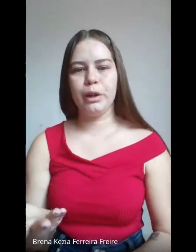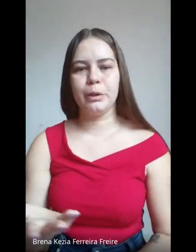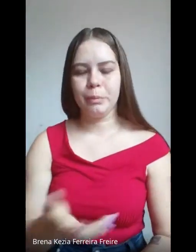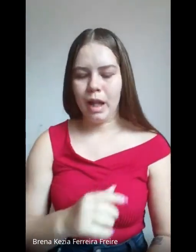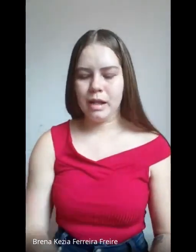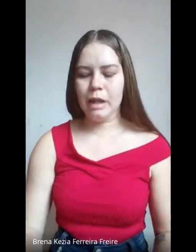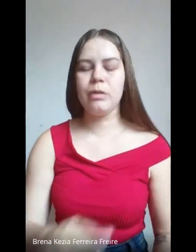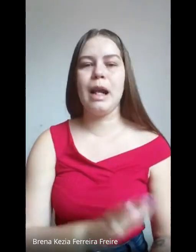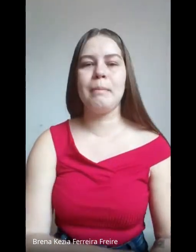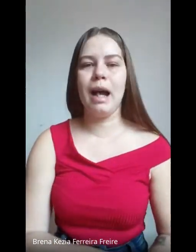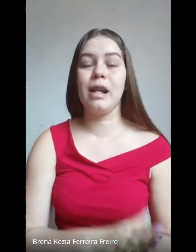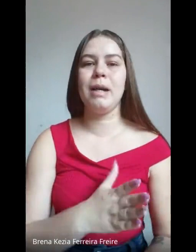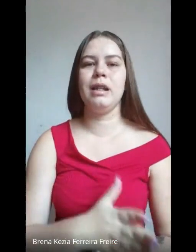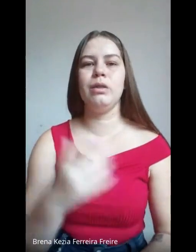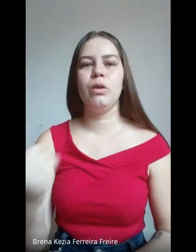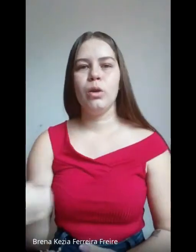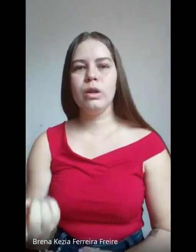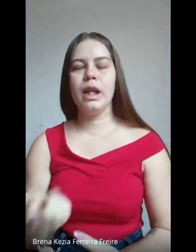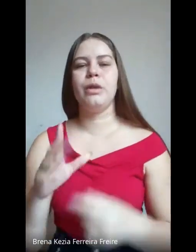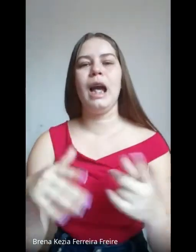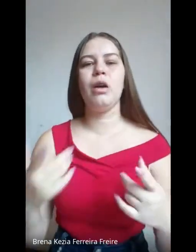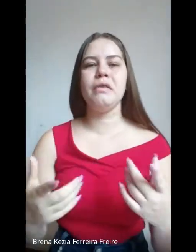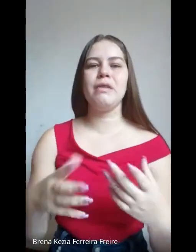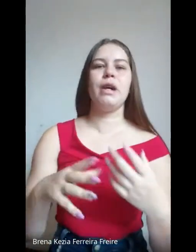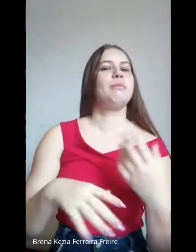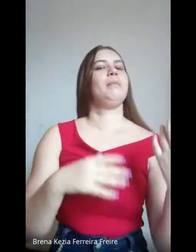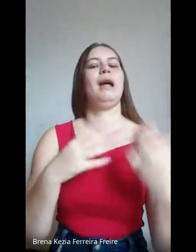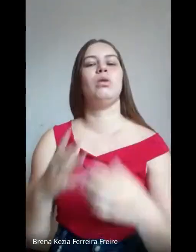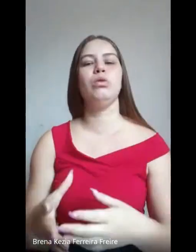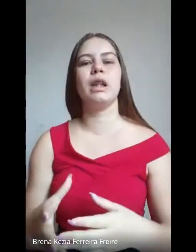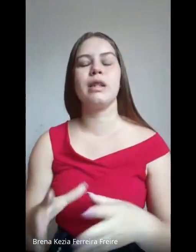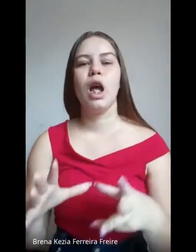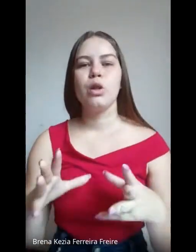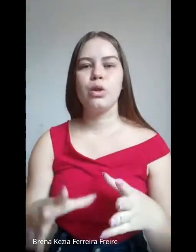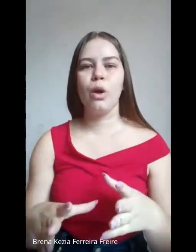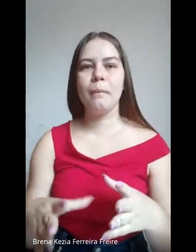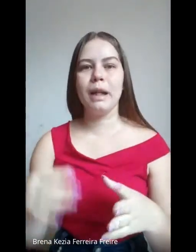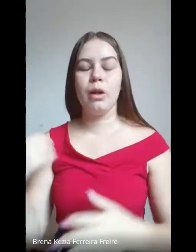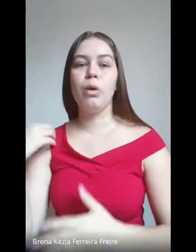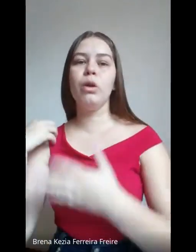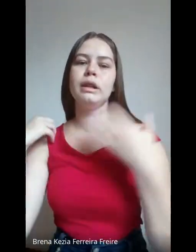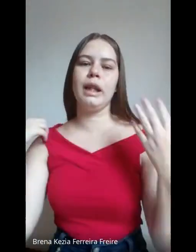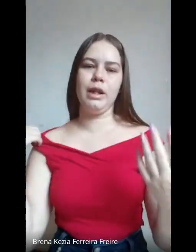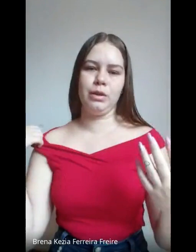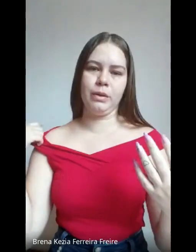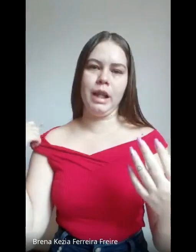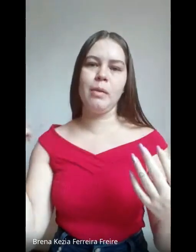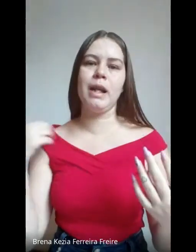228. Tá certo? Trabalhando o texto. Que agora vocês vão responder perguntas sobre o texto, né? Sobre as coisas que